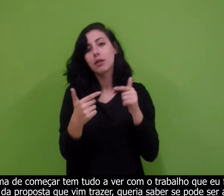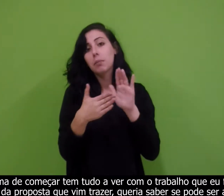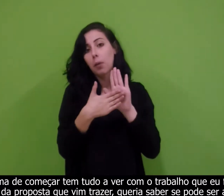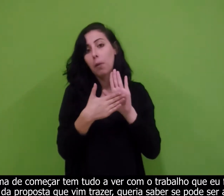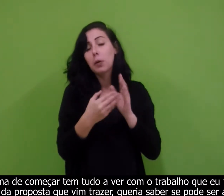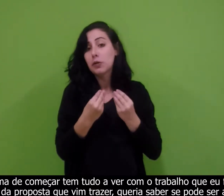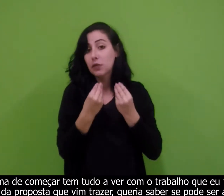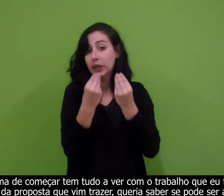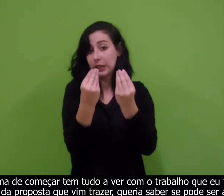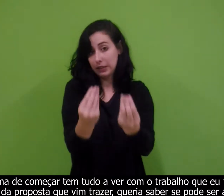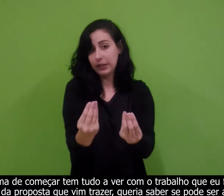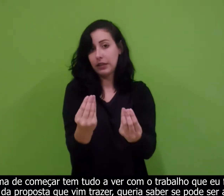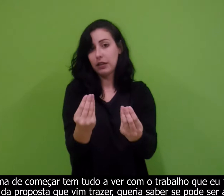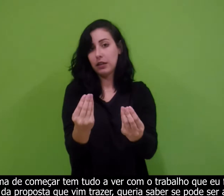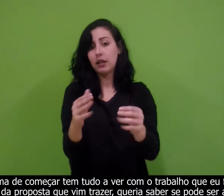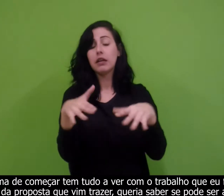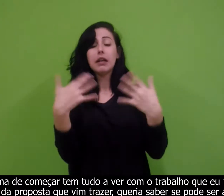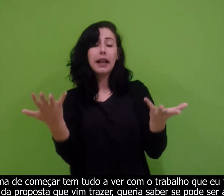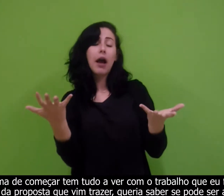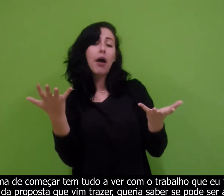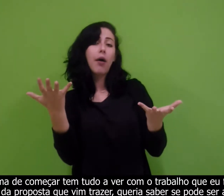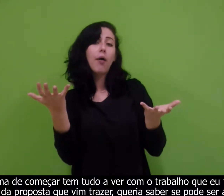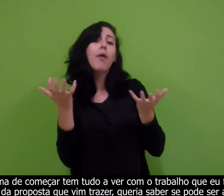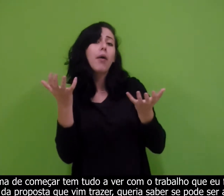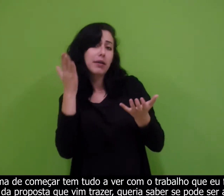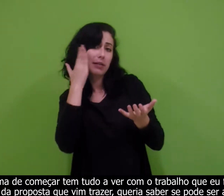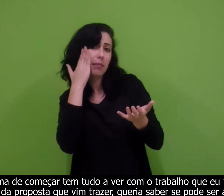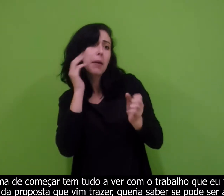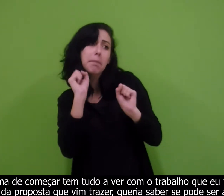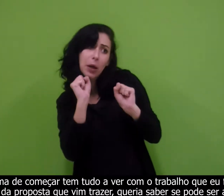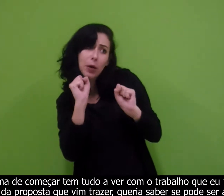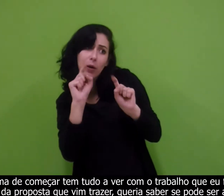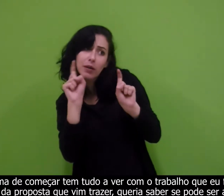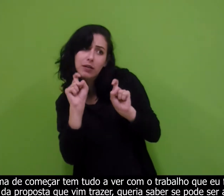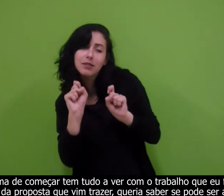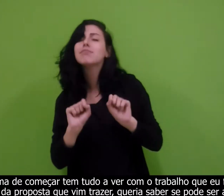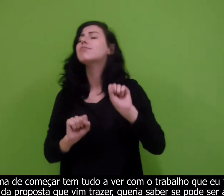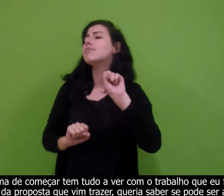um pouco da proposta que eu vim trazer, queria saber se pode ser assim.